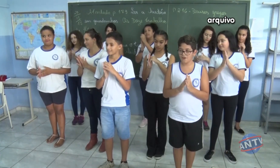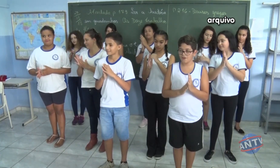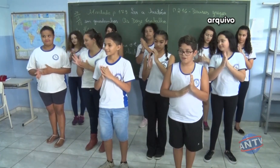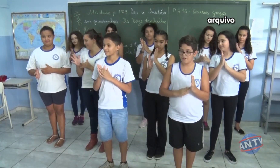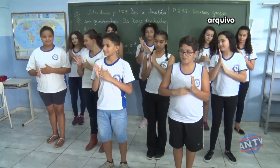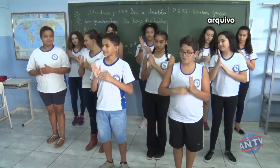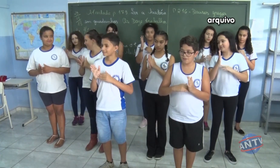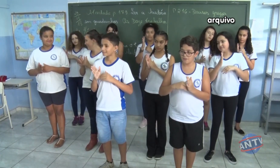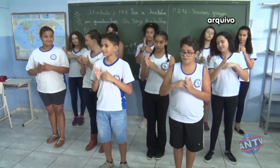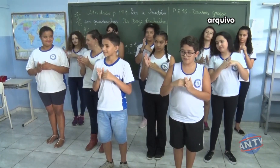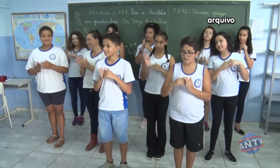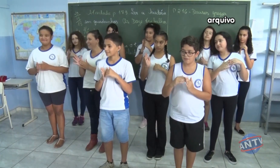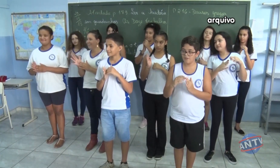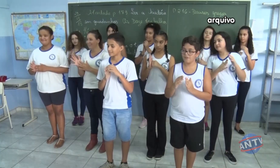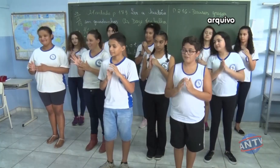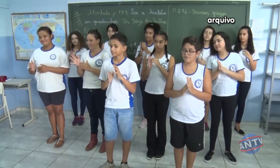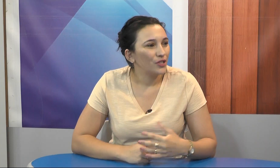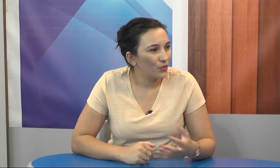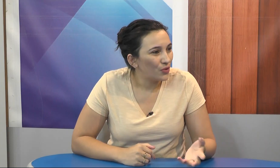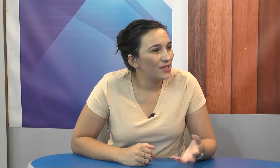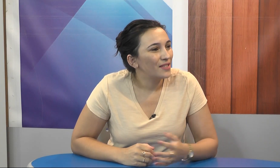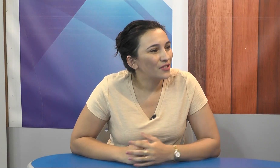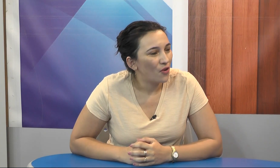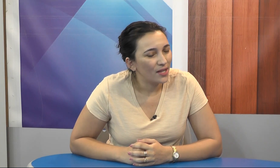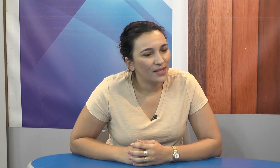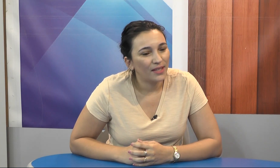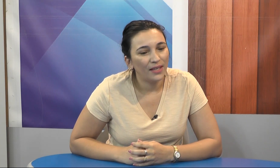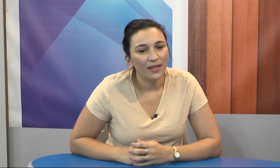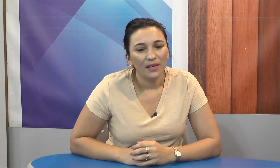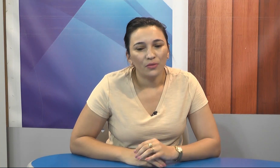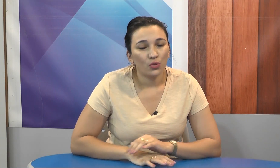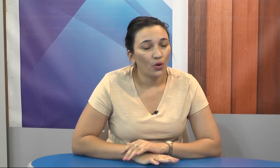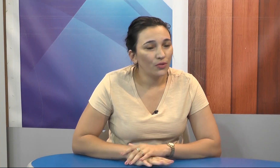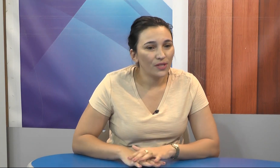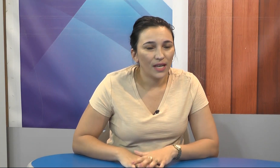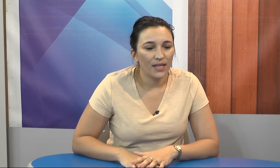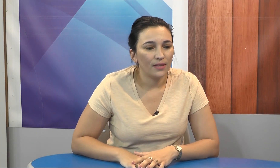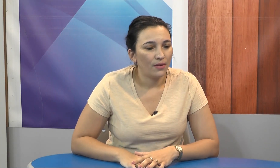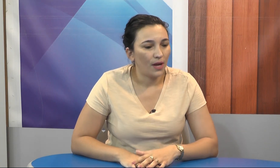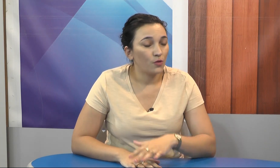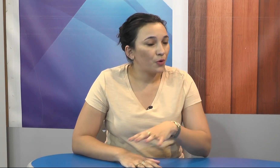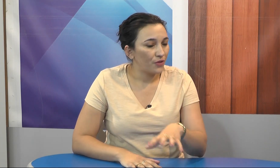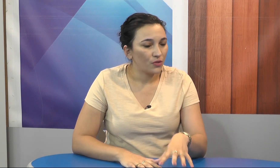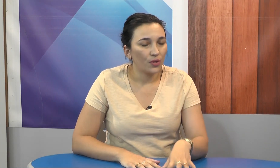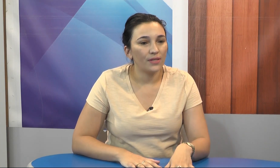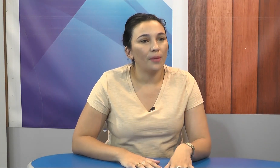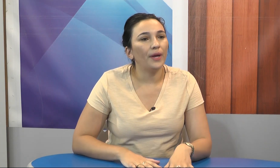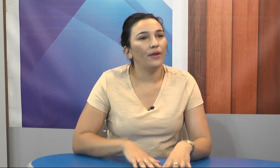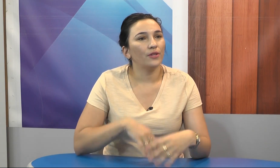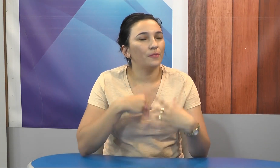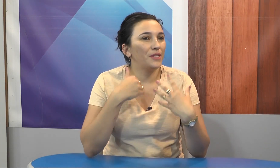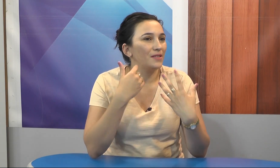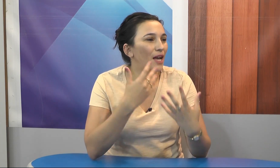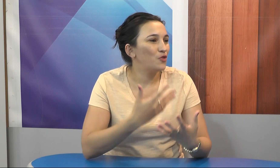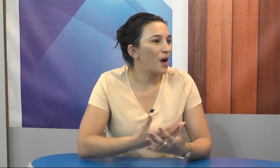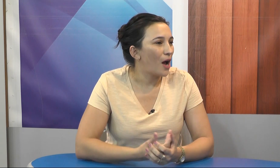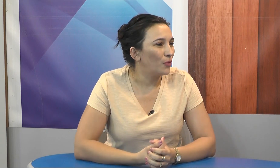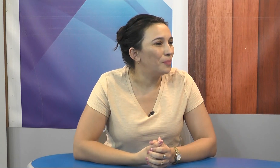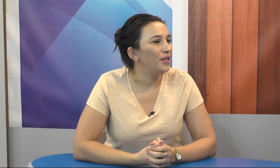grata a todos os gestores das escolas aqui, todos eles, os professores também, se precisar de uma aula minha,